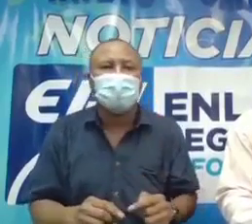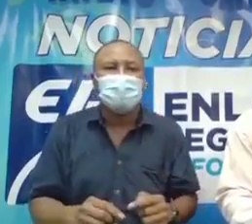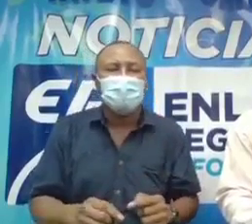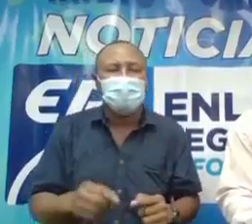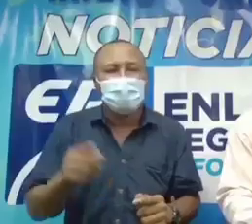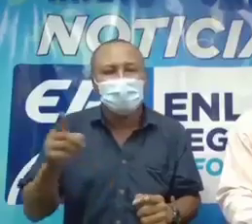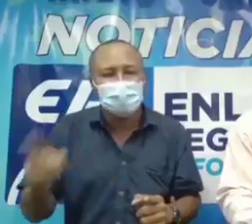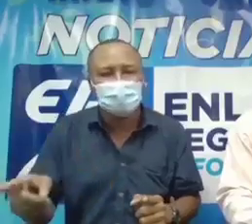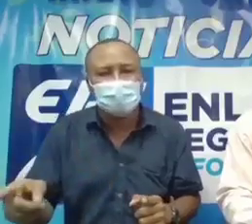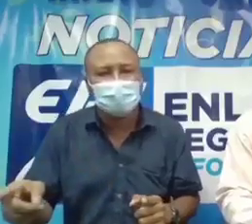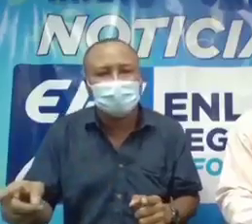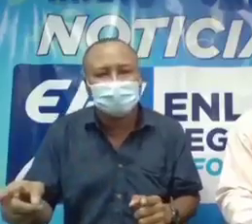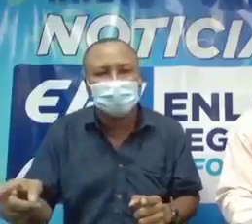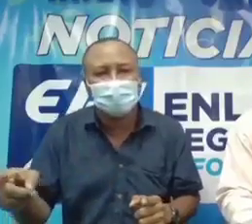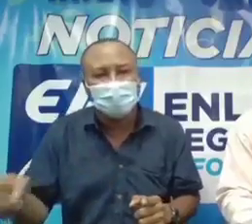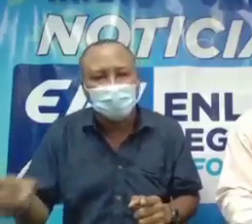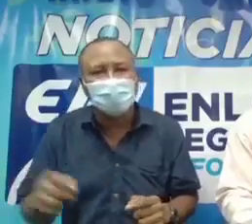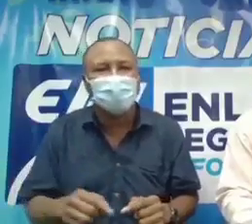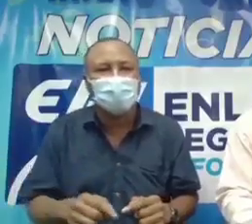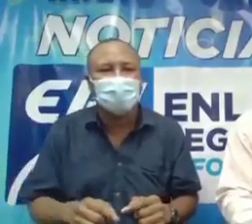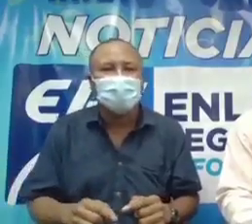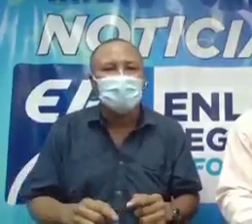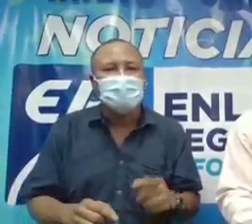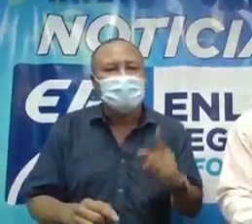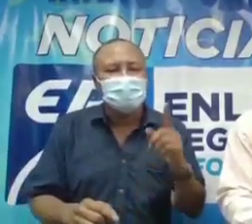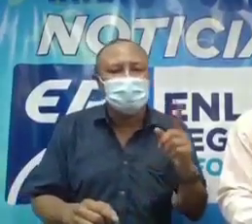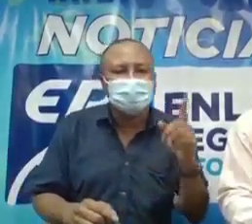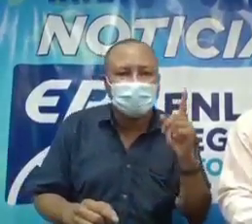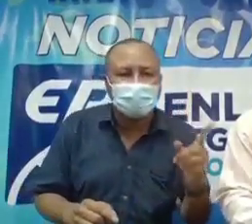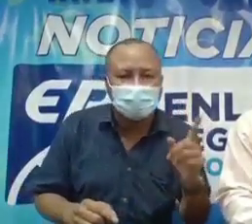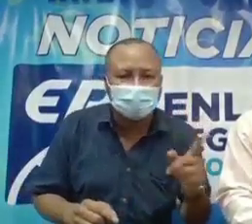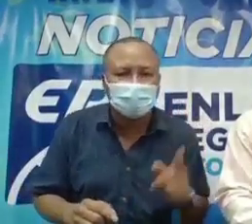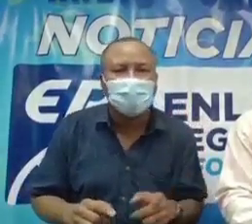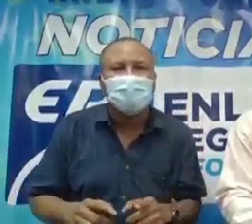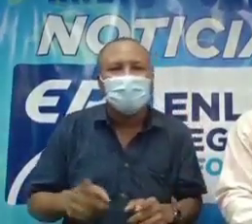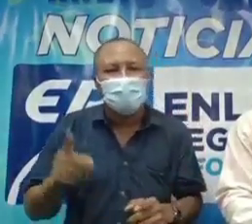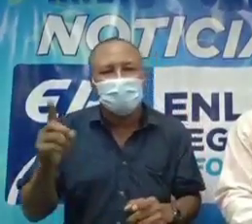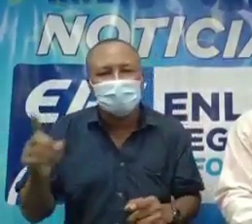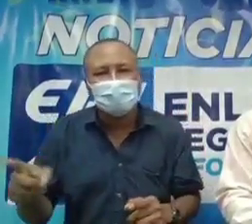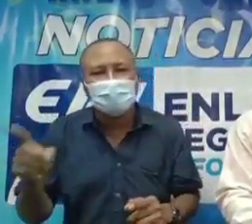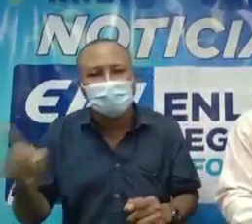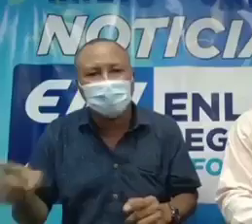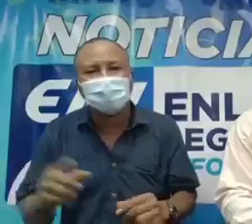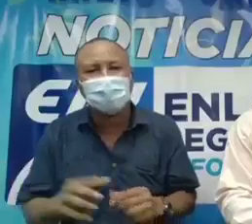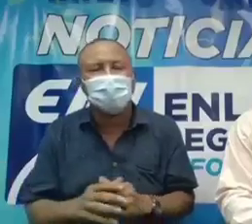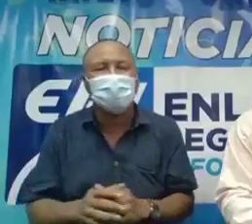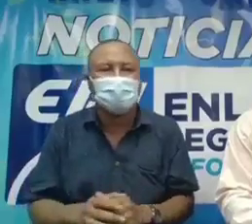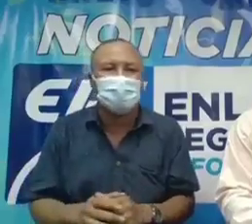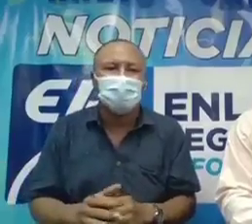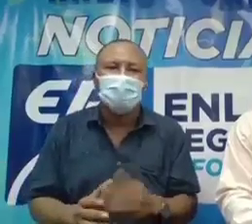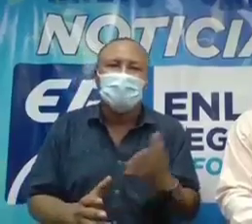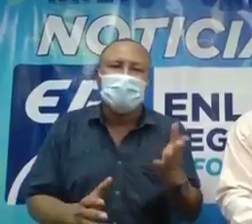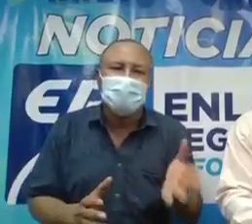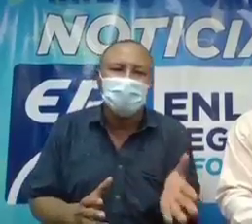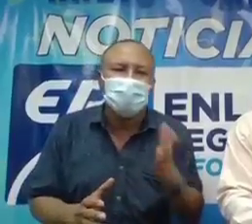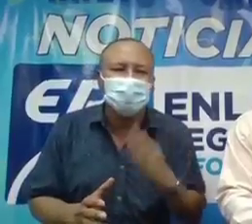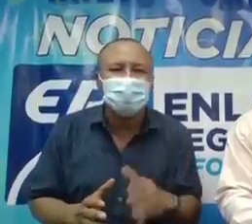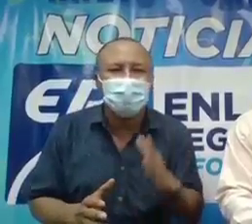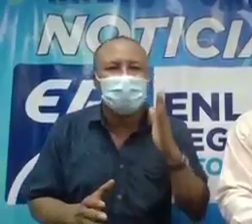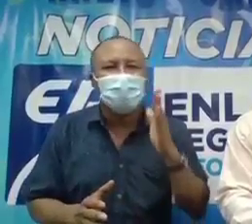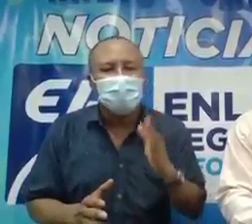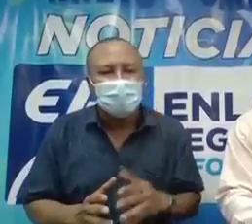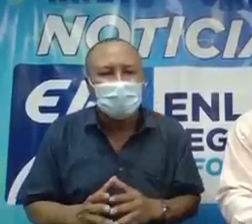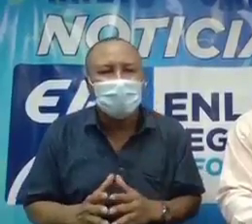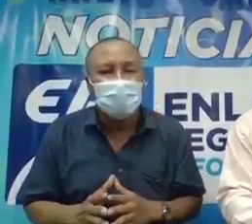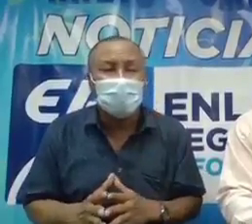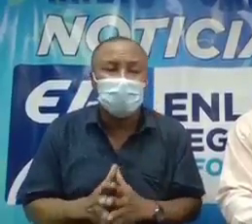debe de ser la vicealcaldesa una mujer, y si es alcaldesa, el vicealcalde debe ser un varón. Y